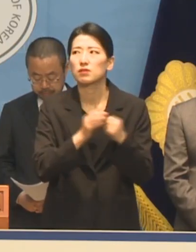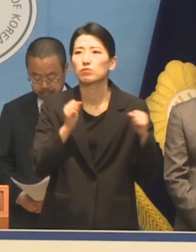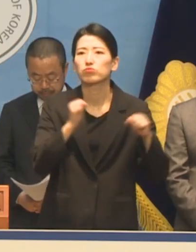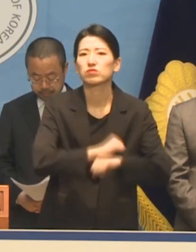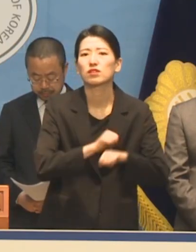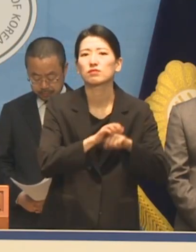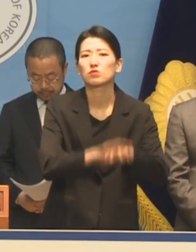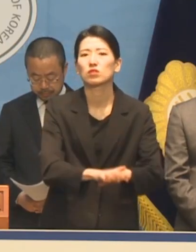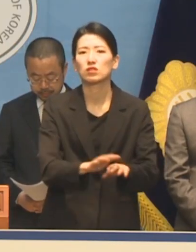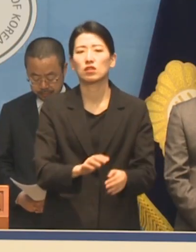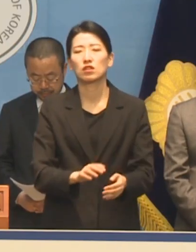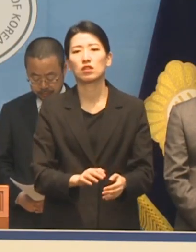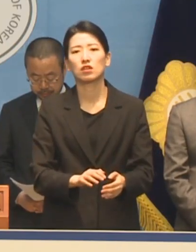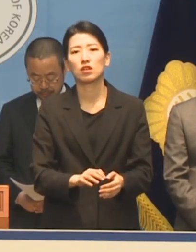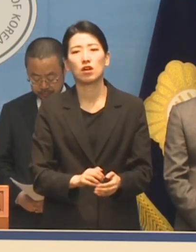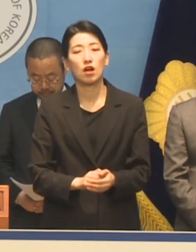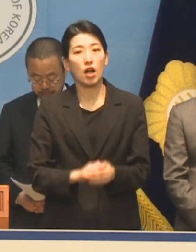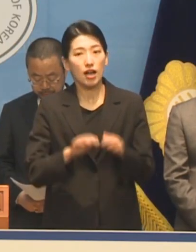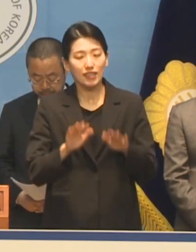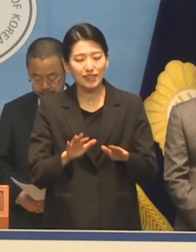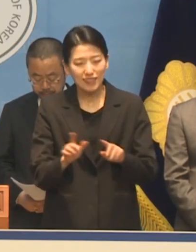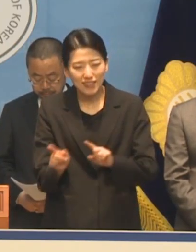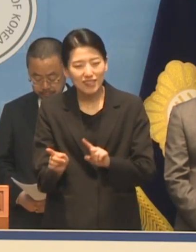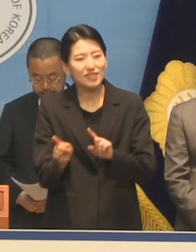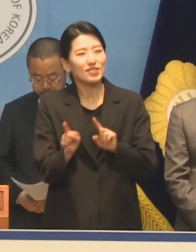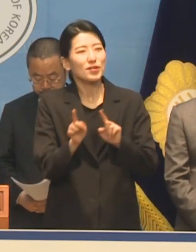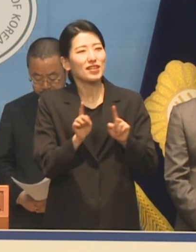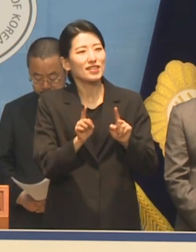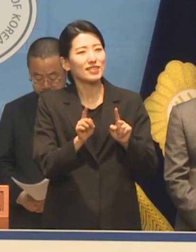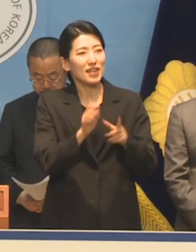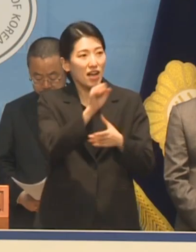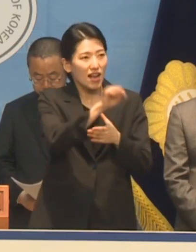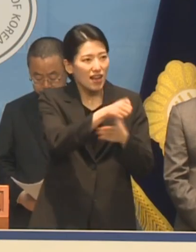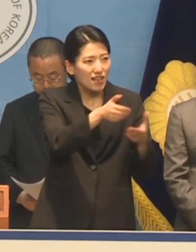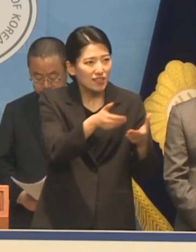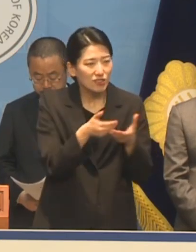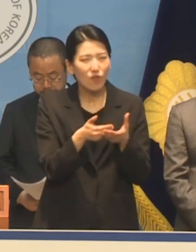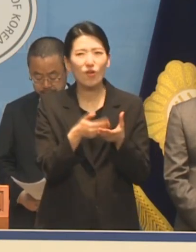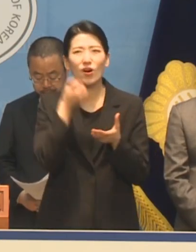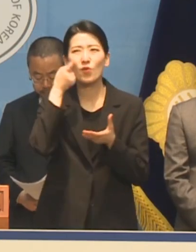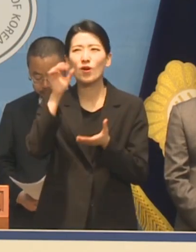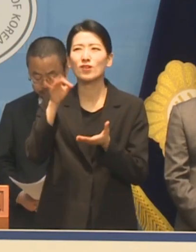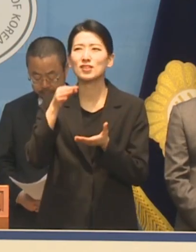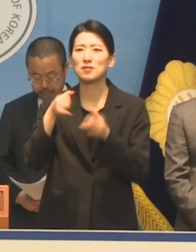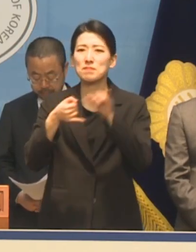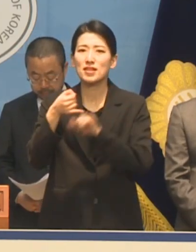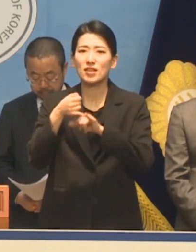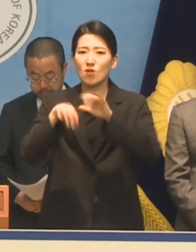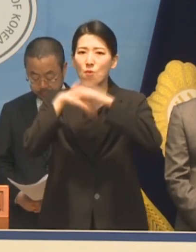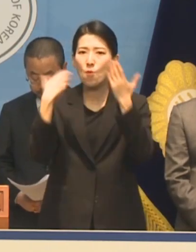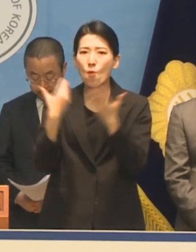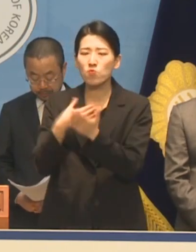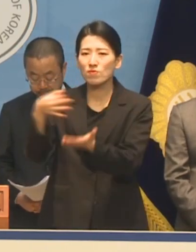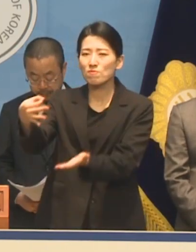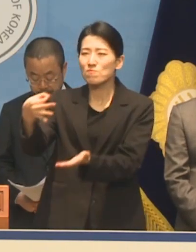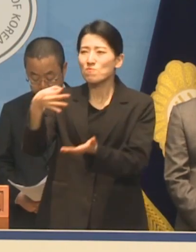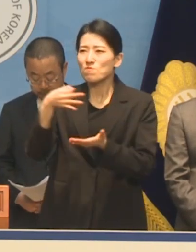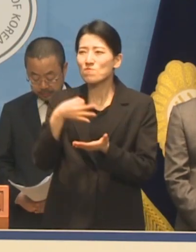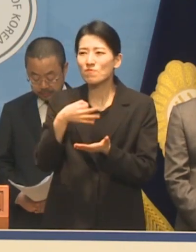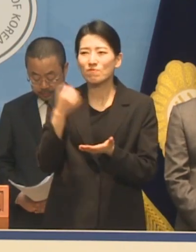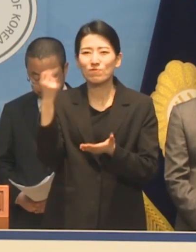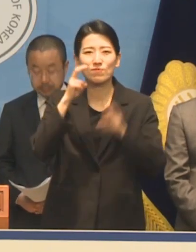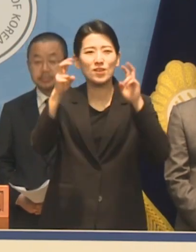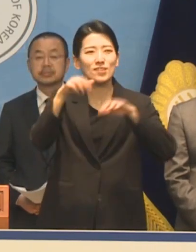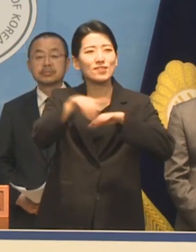회생계획안이 인가되어 밀린 임금을 받고 안정적인 직장을 돌려받을 수 있을 것이다 기대했을